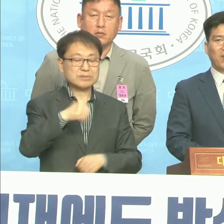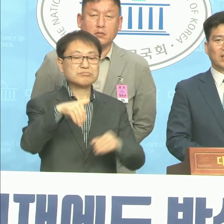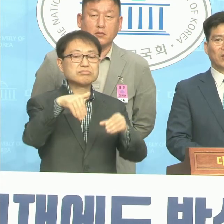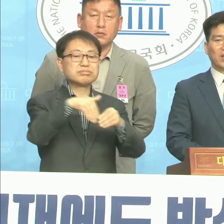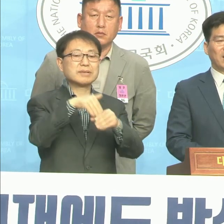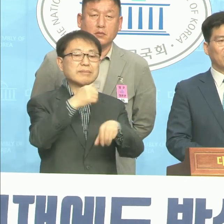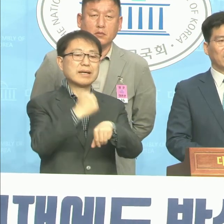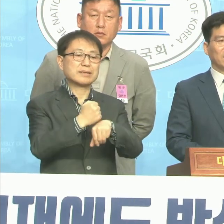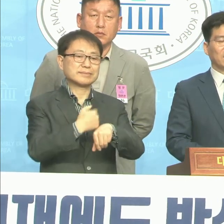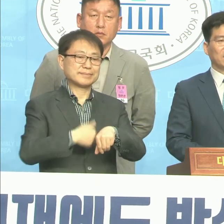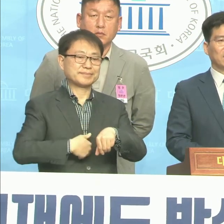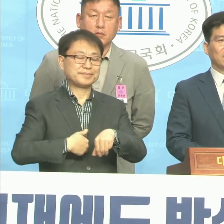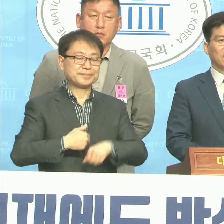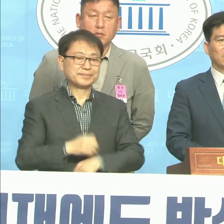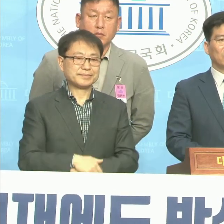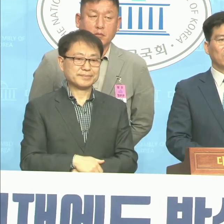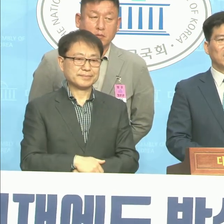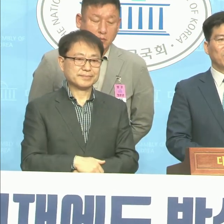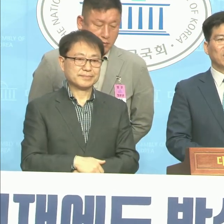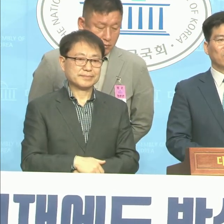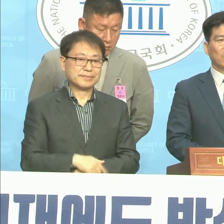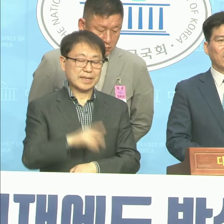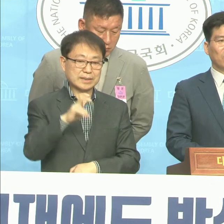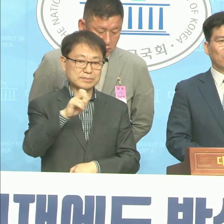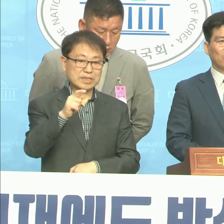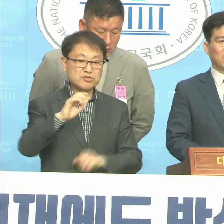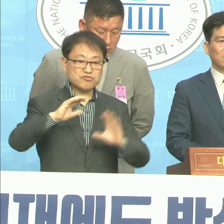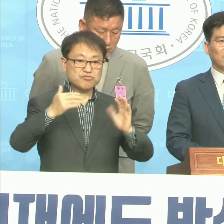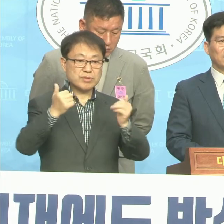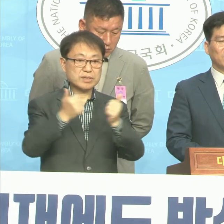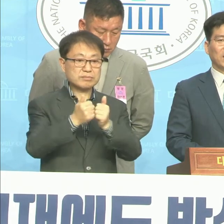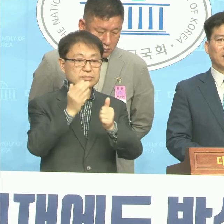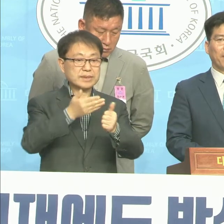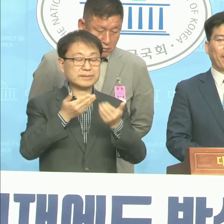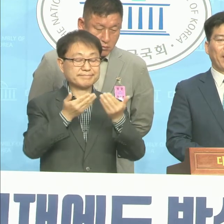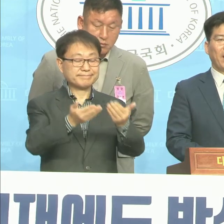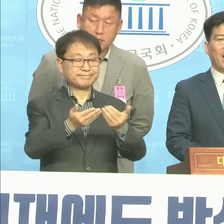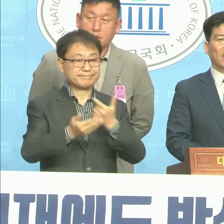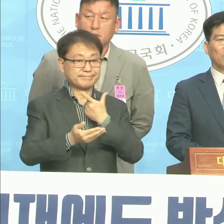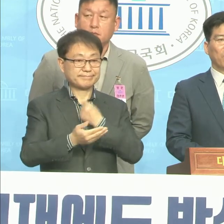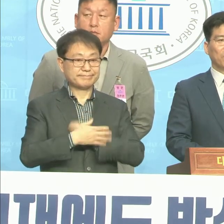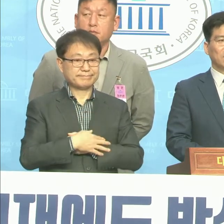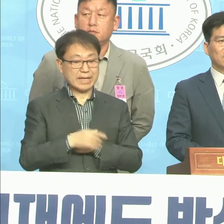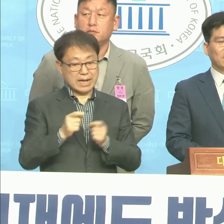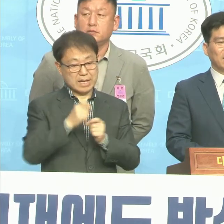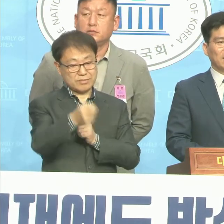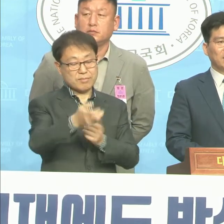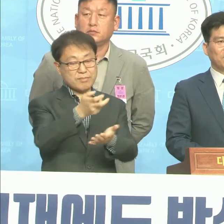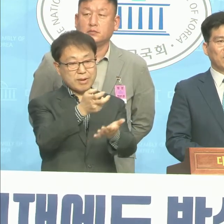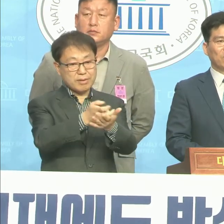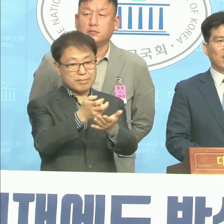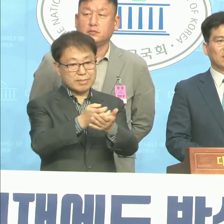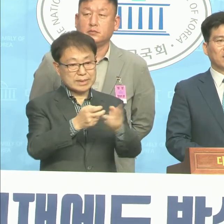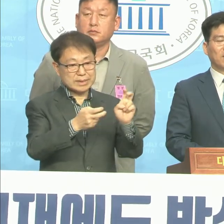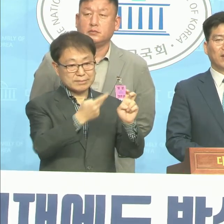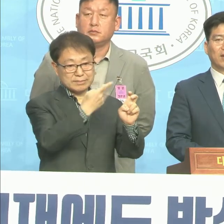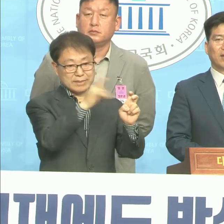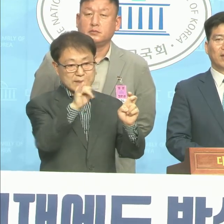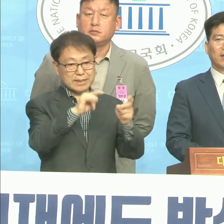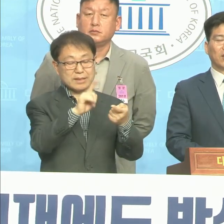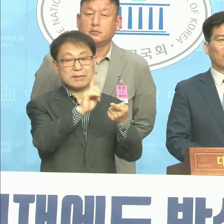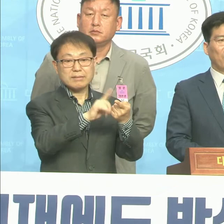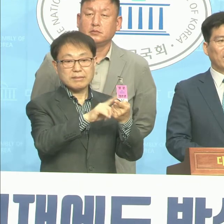만들어 내야 합니다 그리고 21대 국회에도 부탁을 드리겠습니다 하도급법 등 20대 국회에서